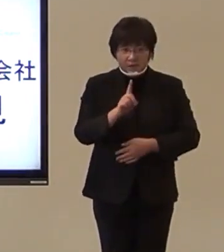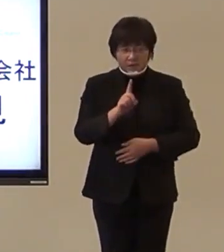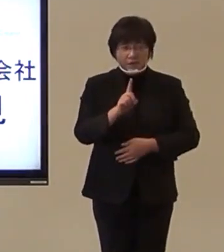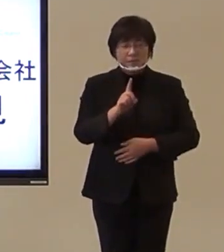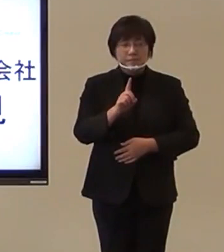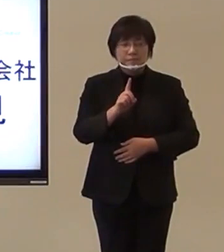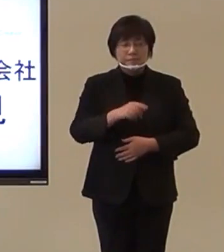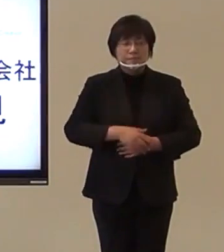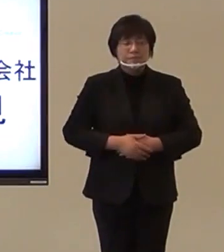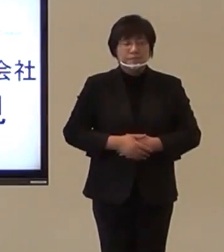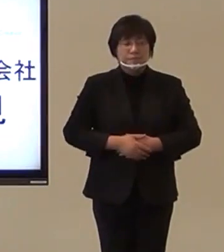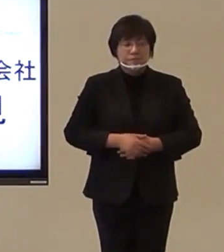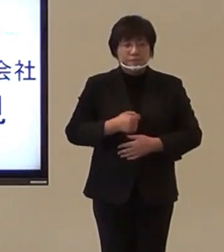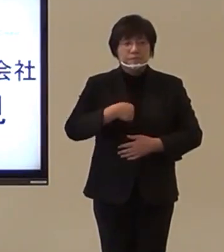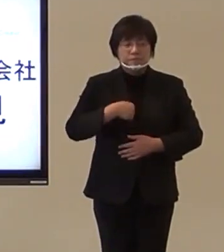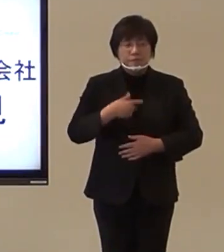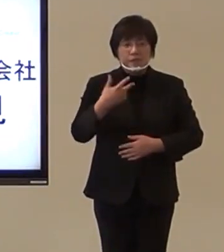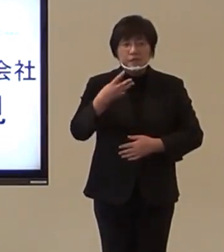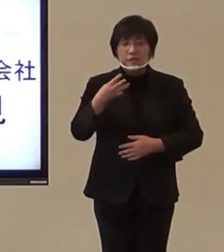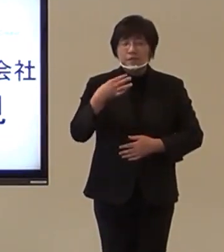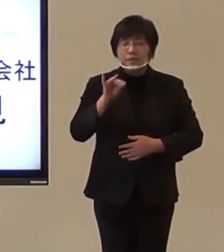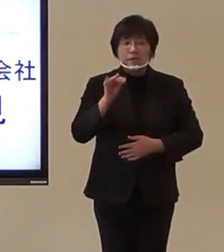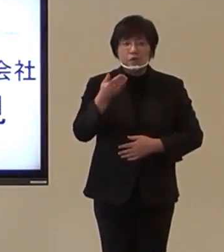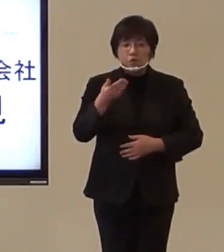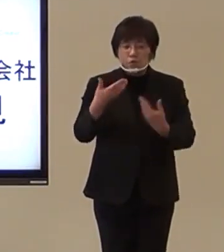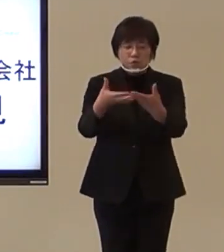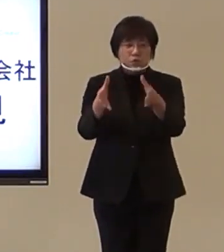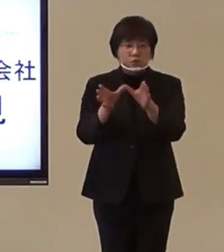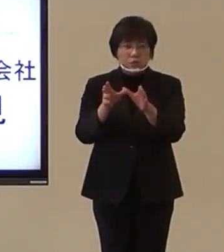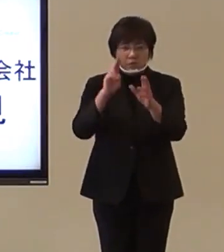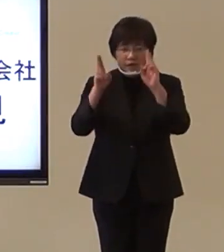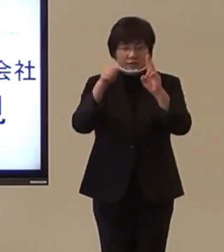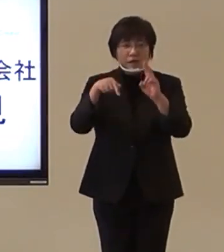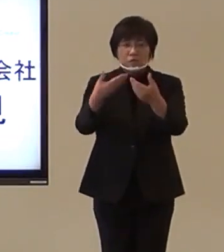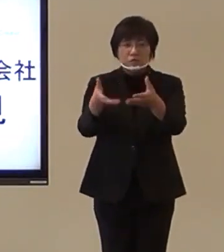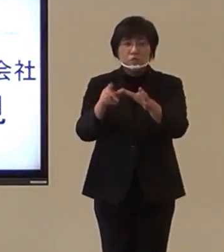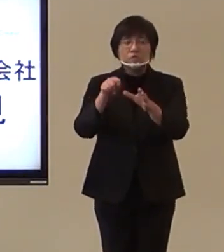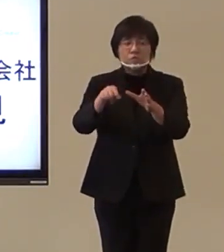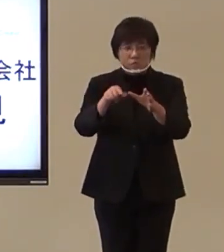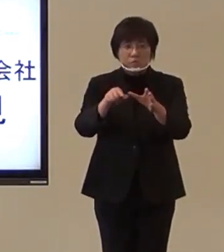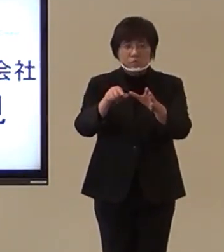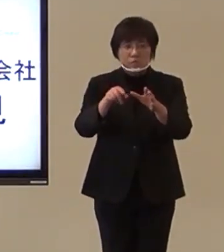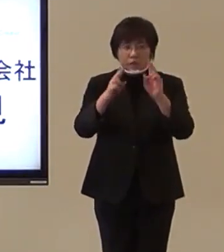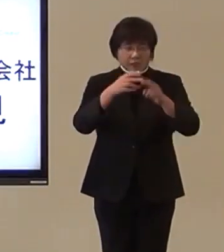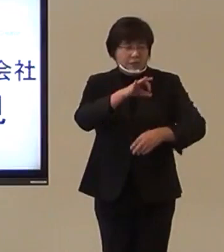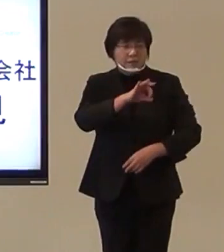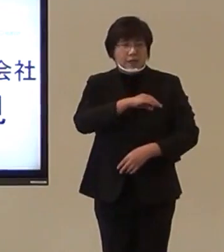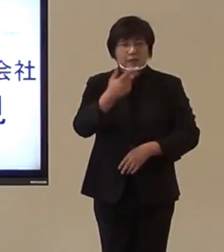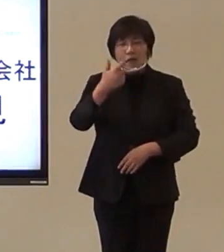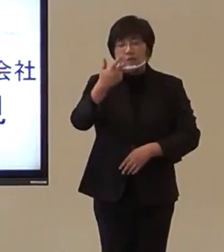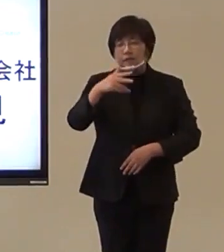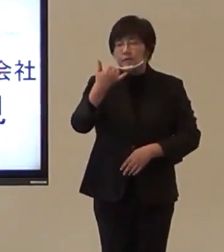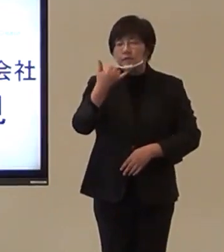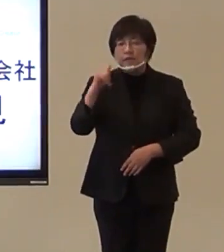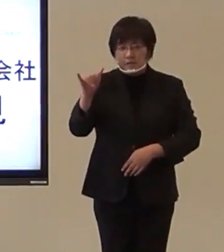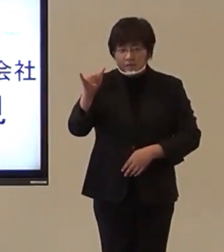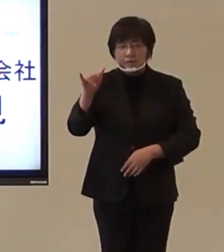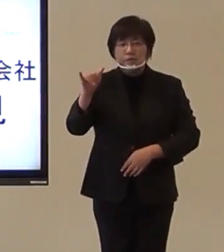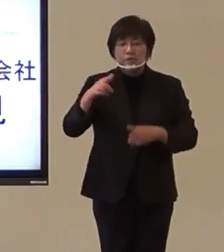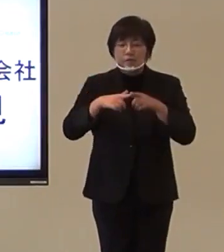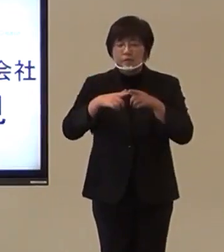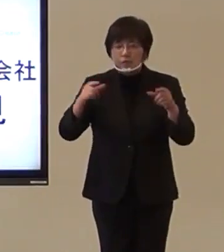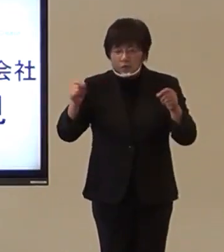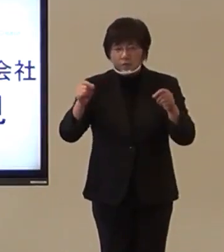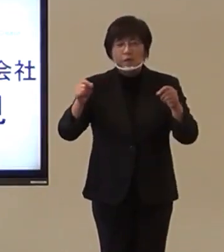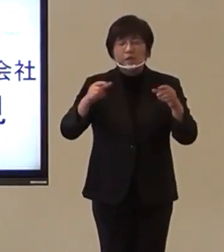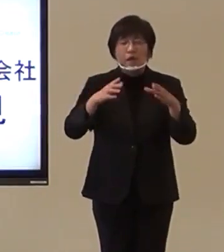のシミックグループというのはですね、従業員7000人ぐらいおりまして、海外国内ということ